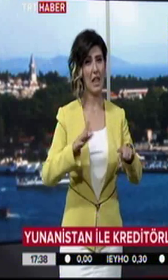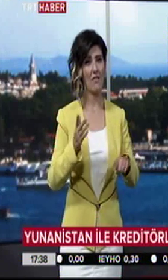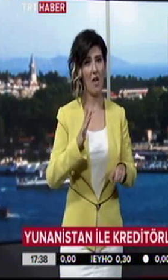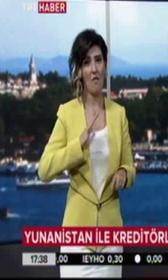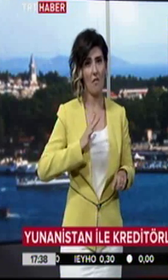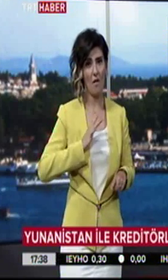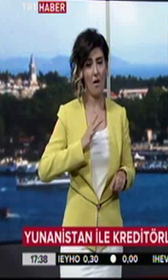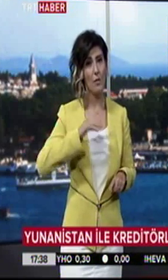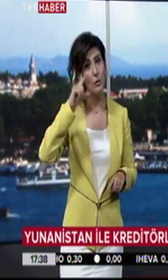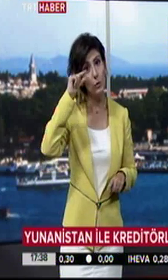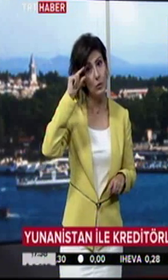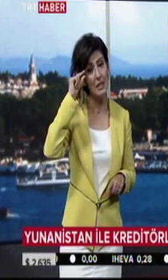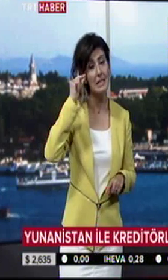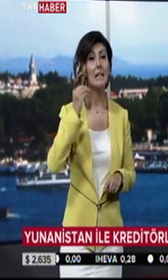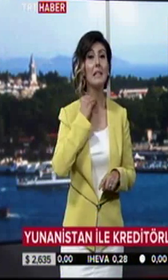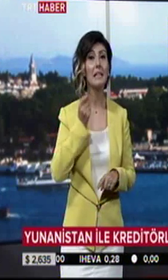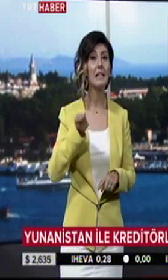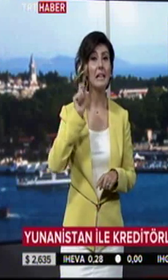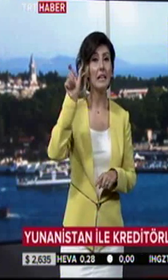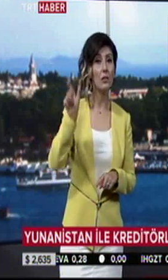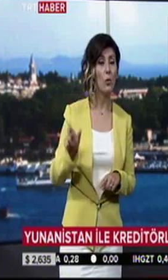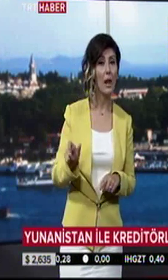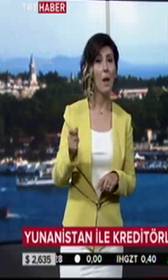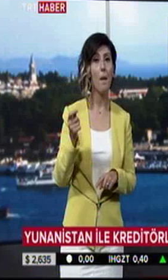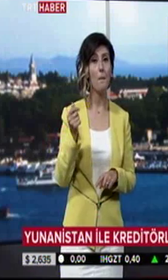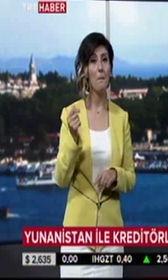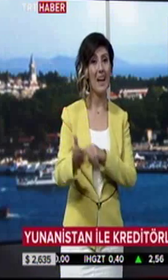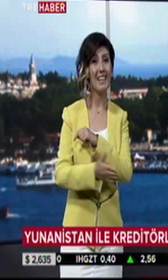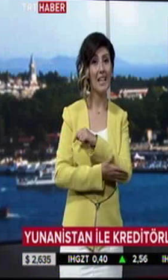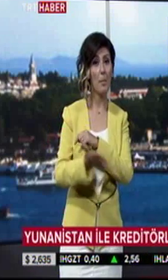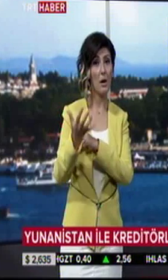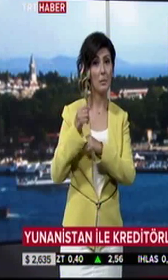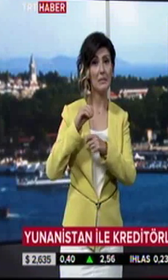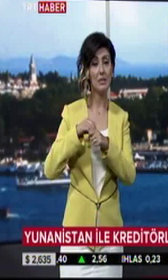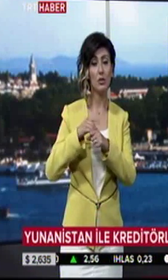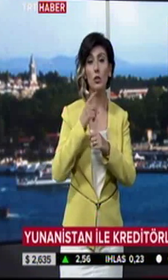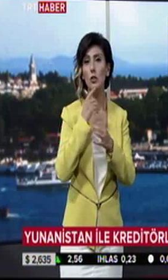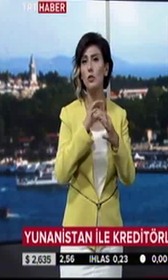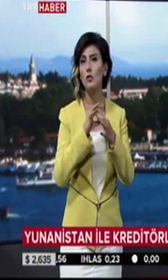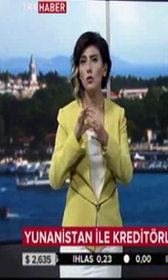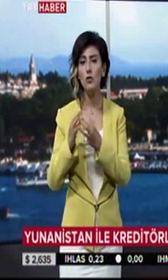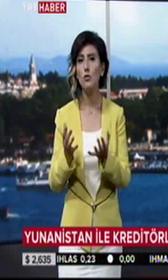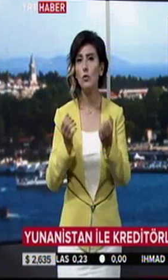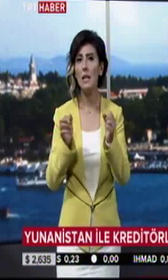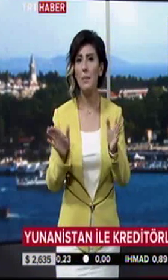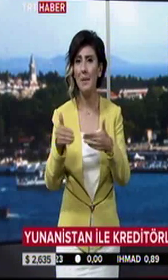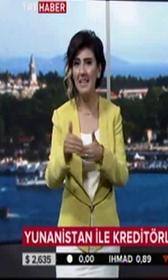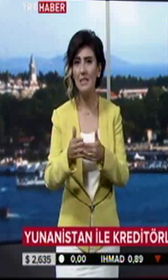bekliyor. Yunanistan'ın kreditörlerden mali yardım alabilmesi için söz konusu kurtarma